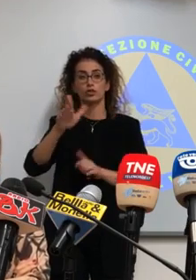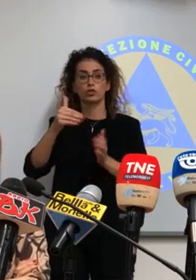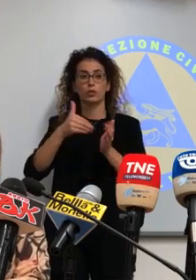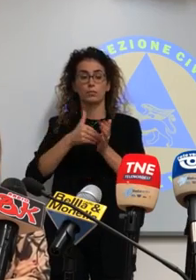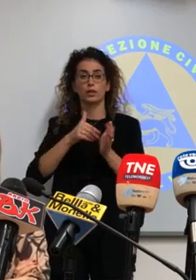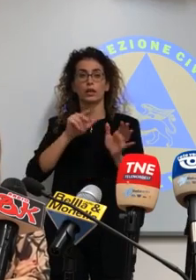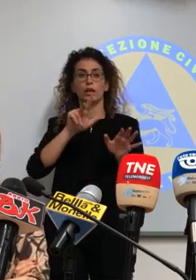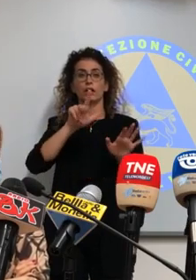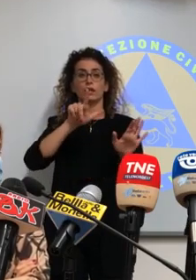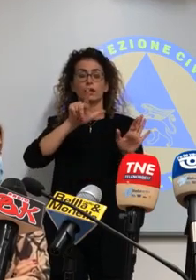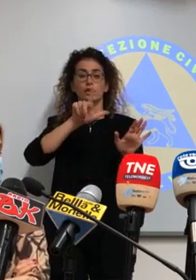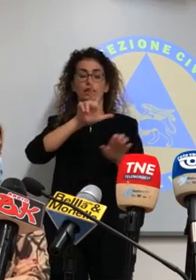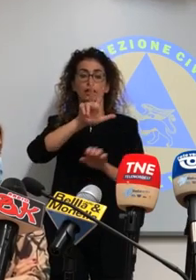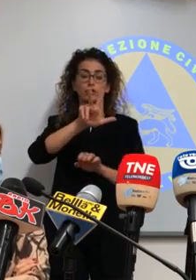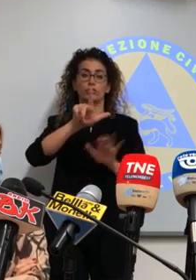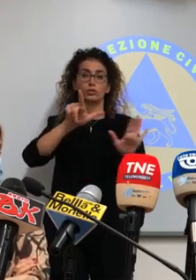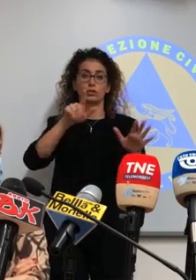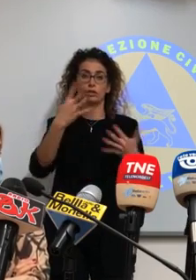35.379.